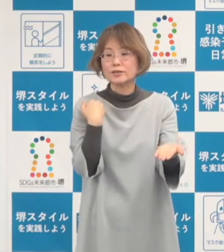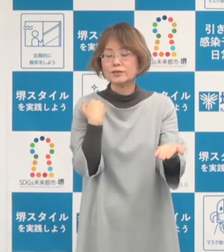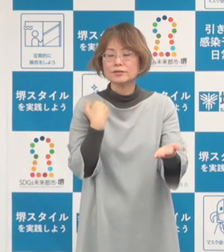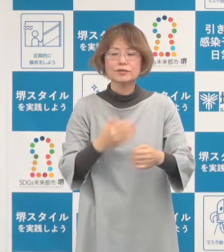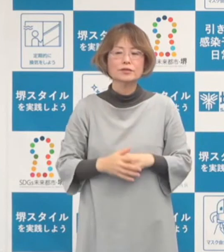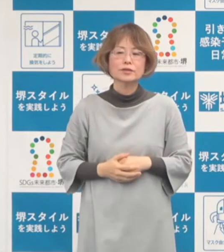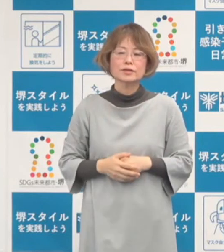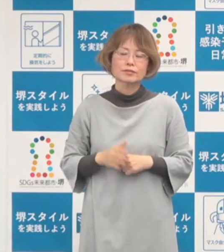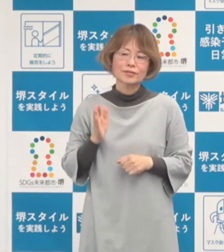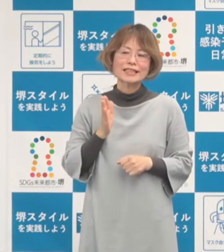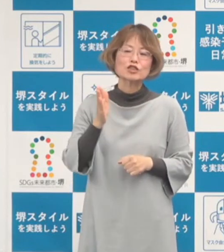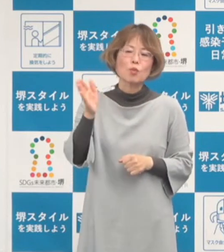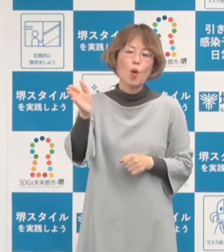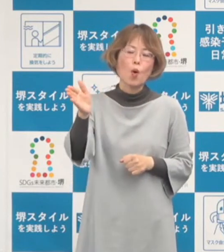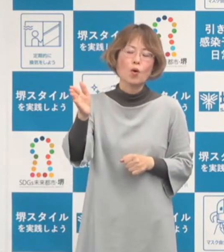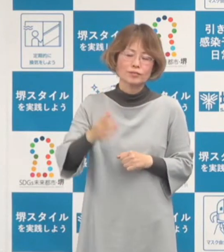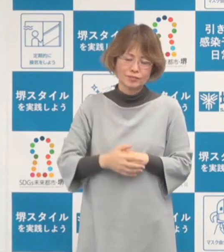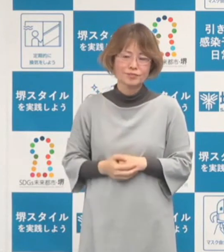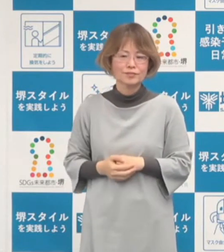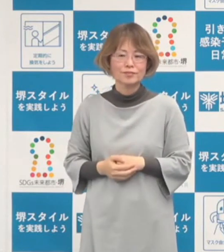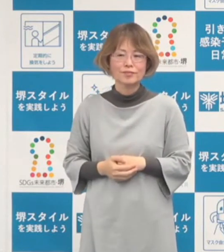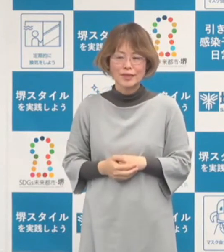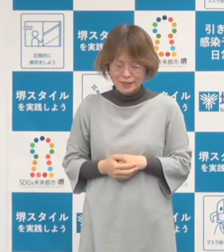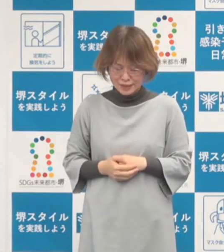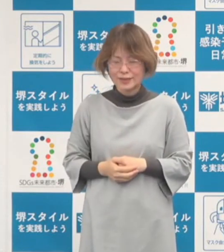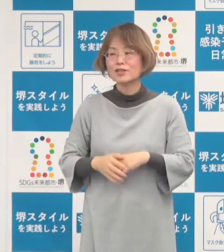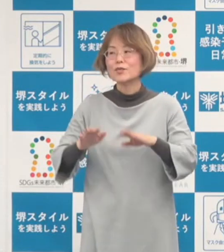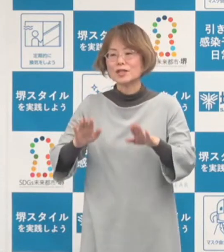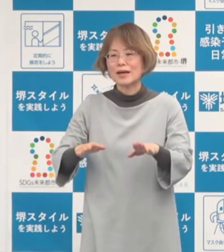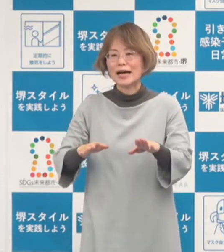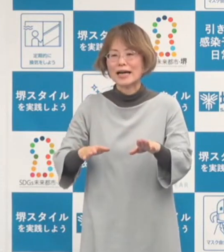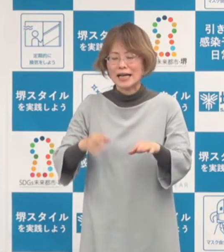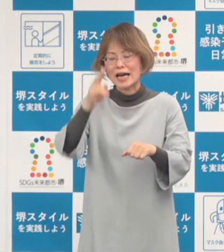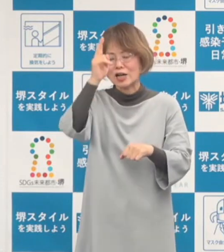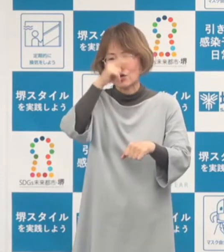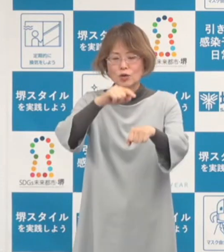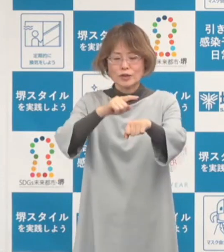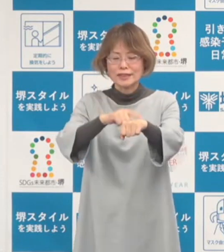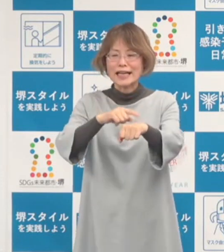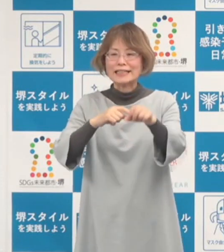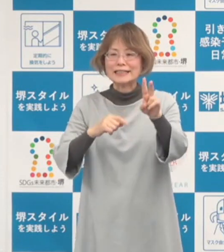例えば今午後2時半に発注して